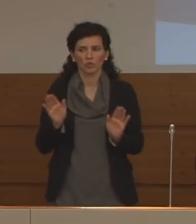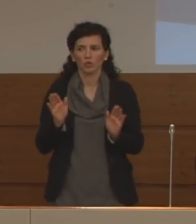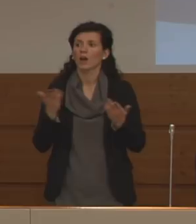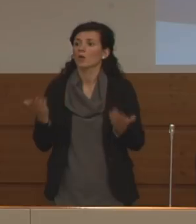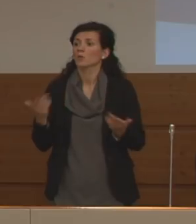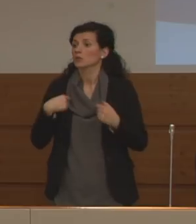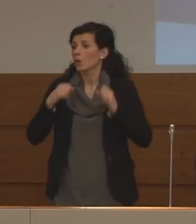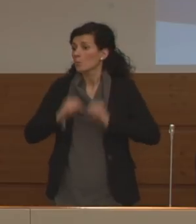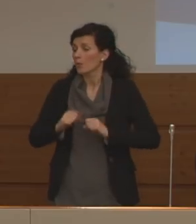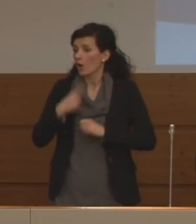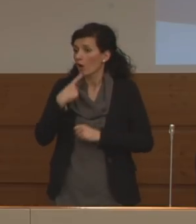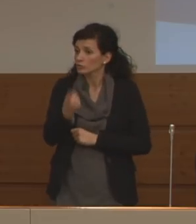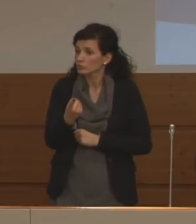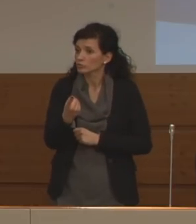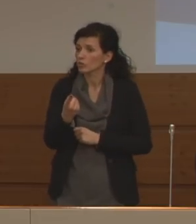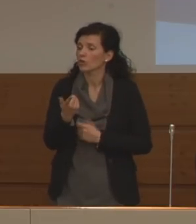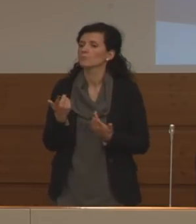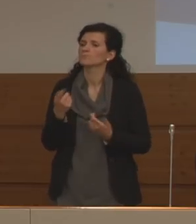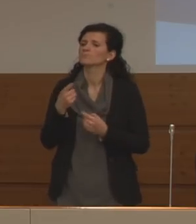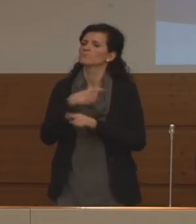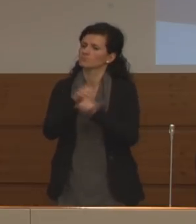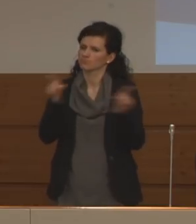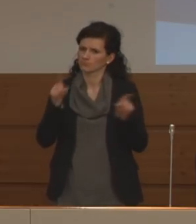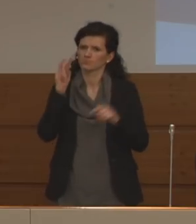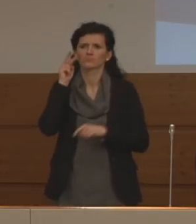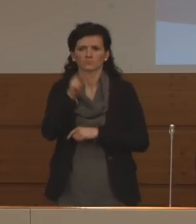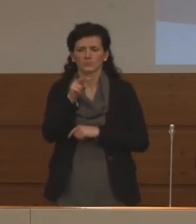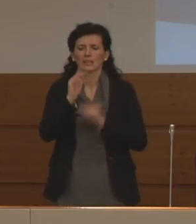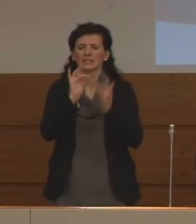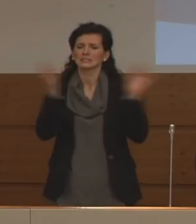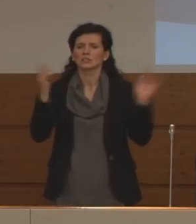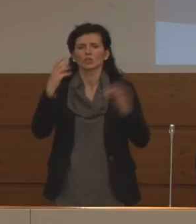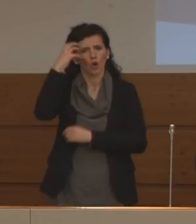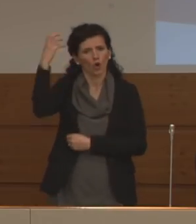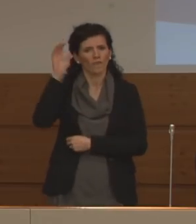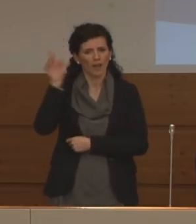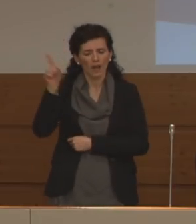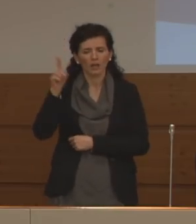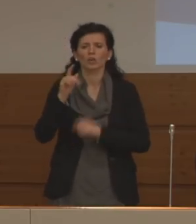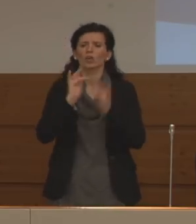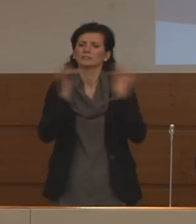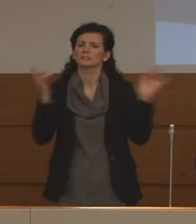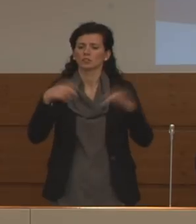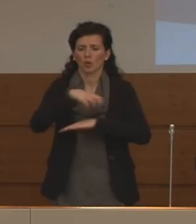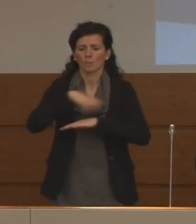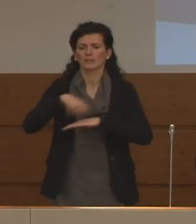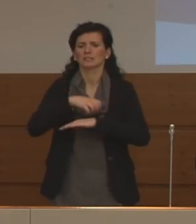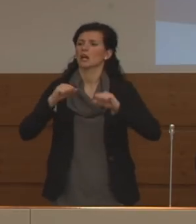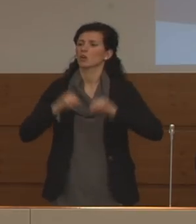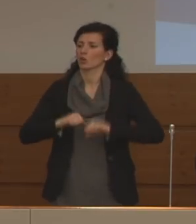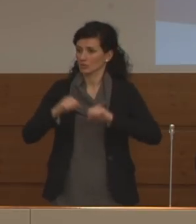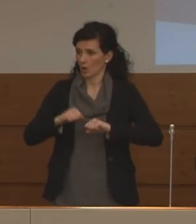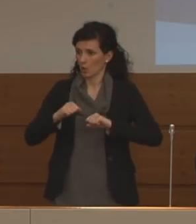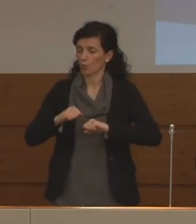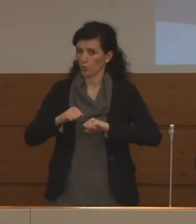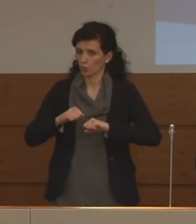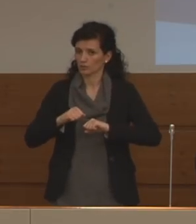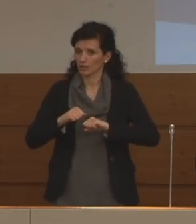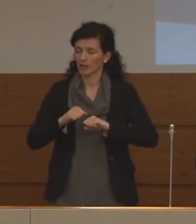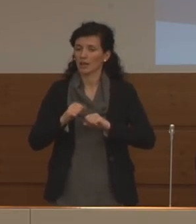l'invito che posso fare è andare sul sito del governo andare sul sito del ministero della salute e per alcuni aspetti